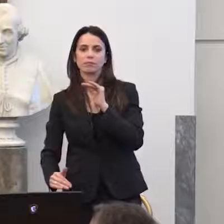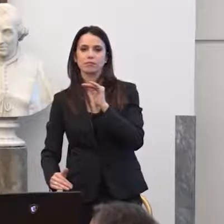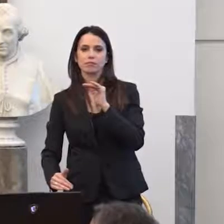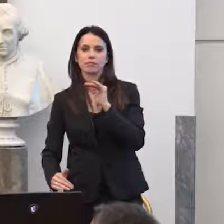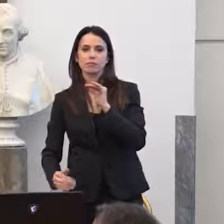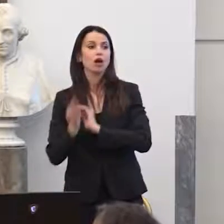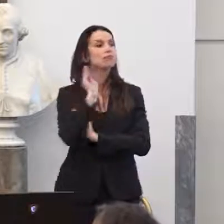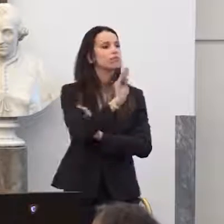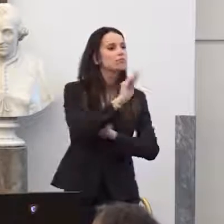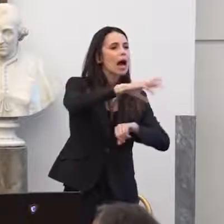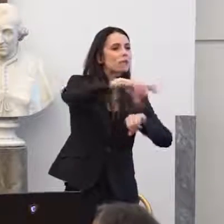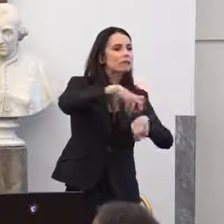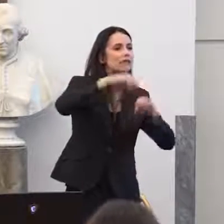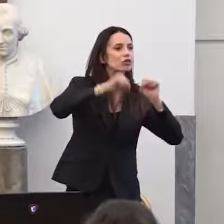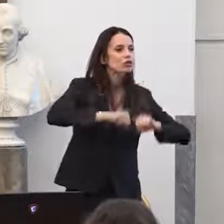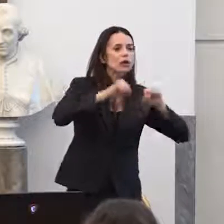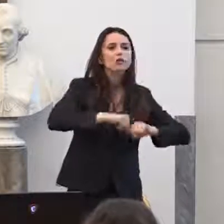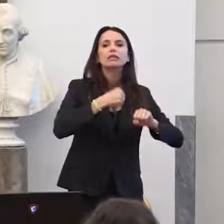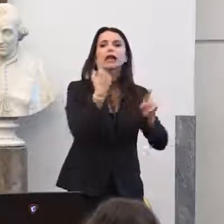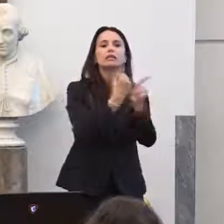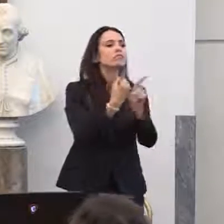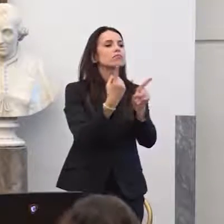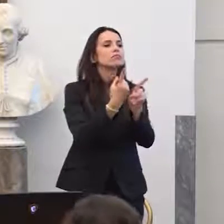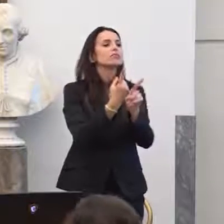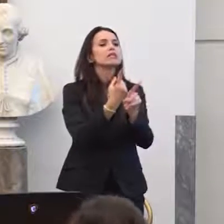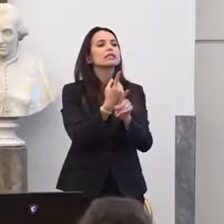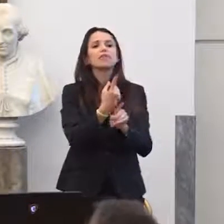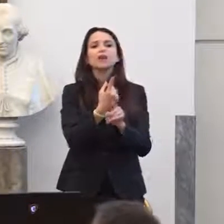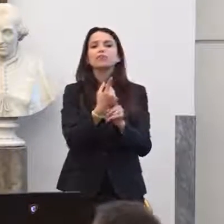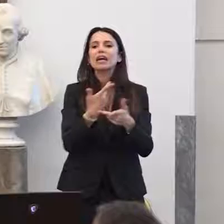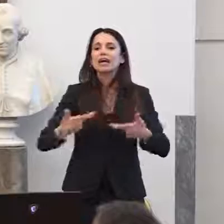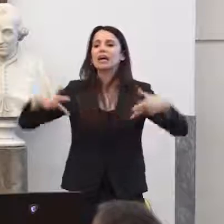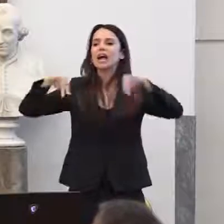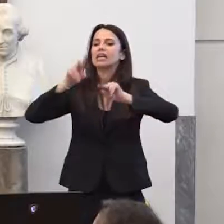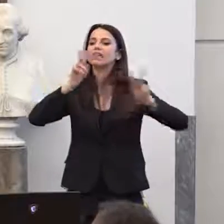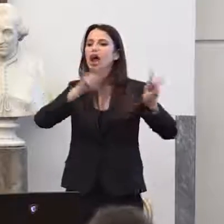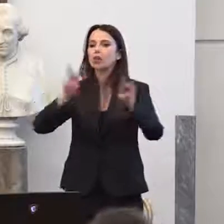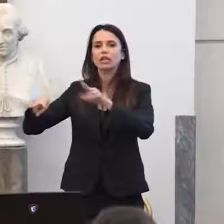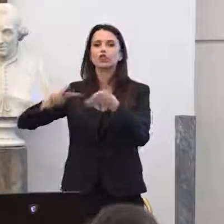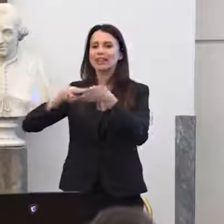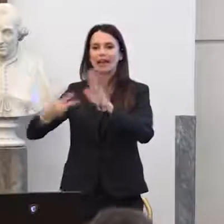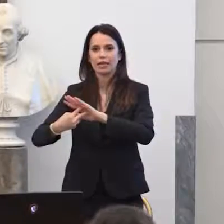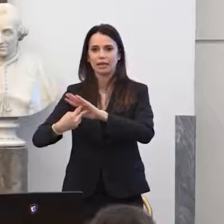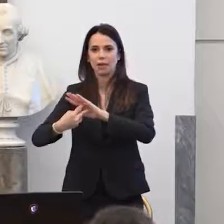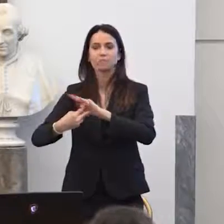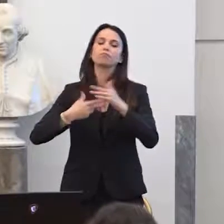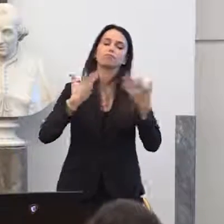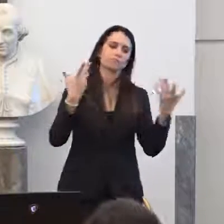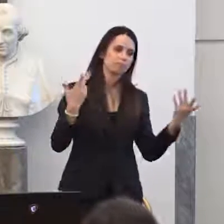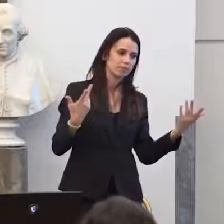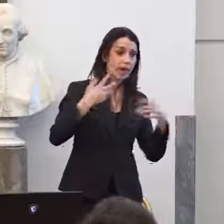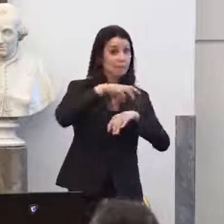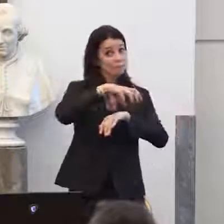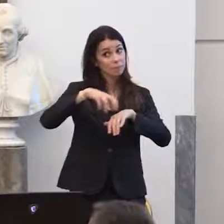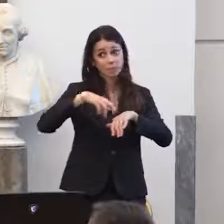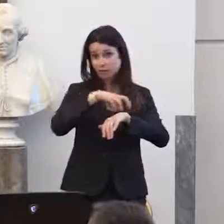al Ministero di rifare una valutazione tecnica del numero. Il Ministero in realtà non